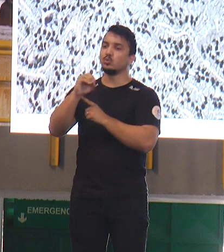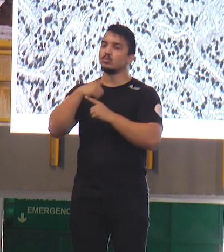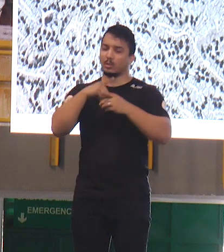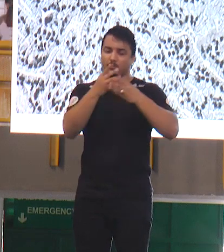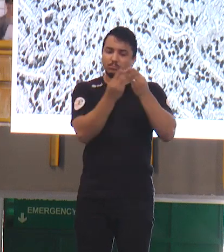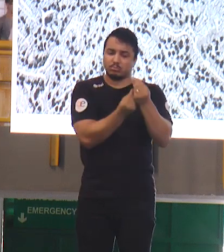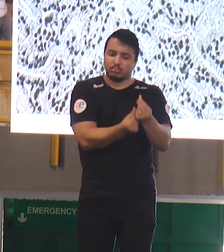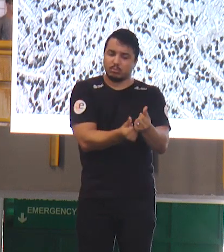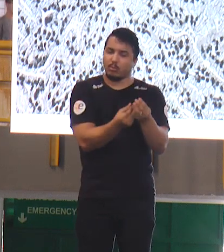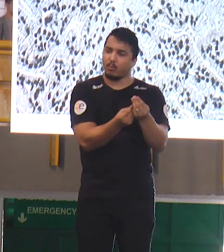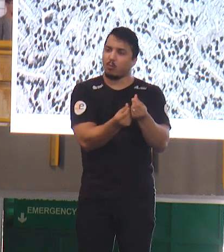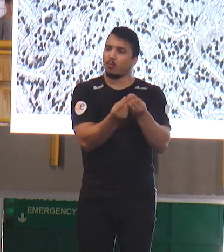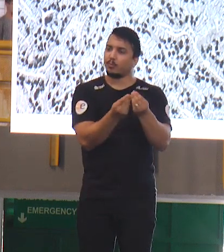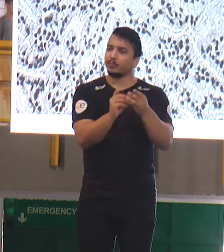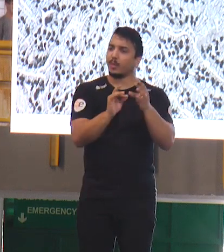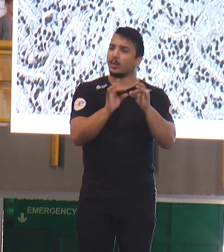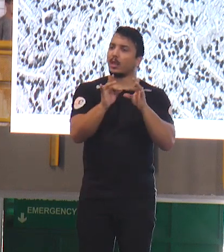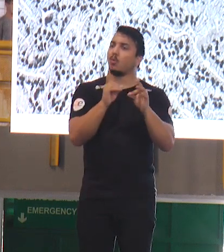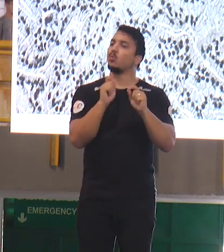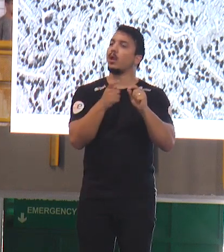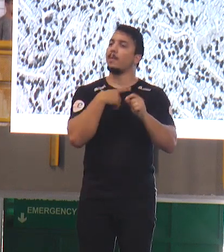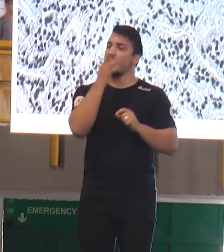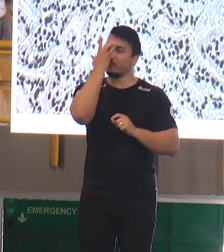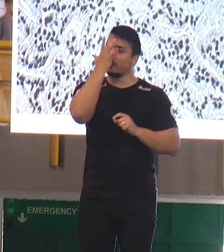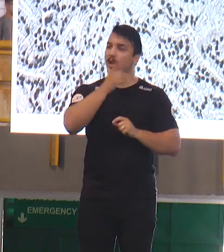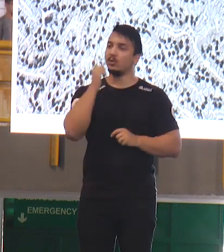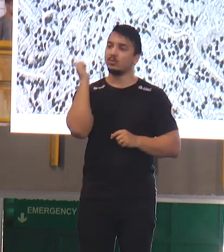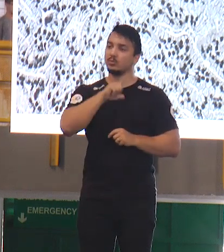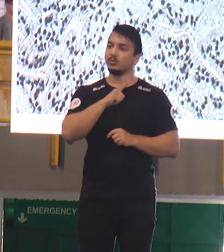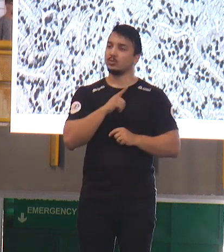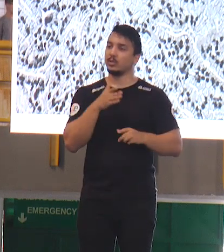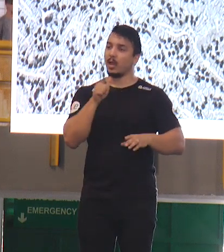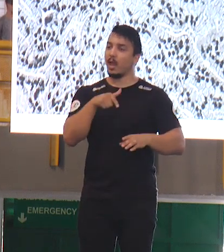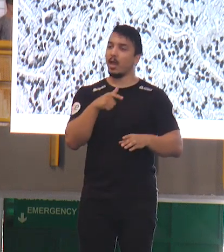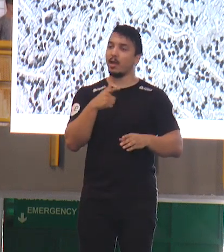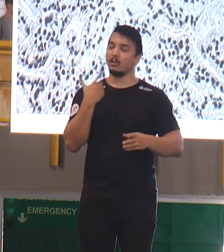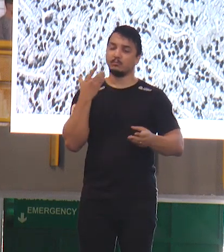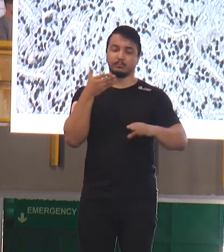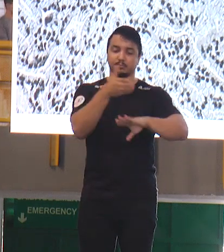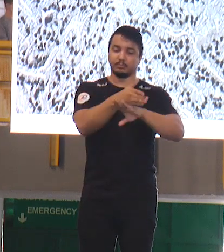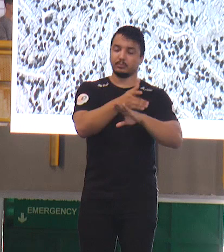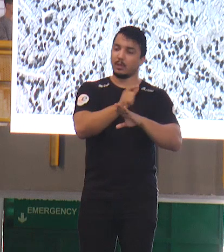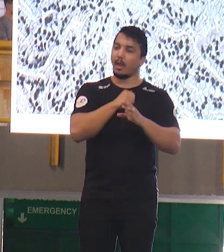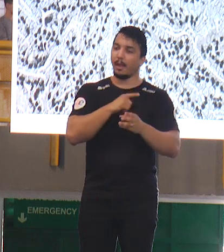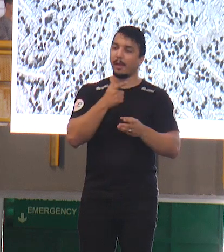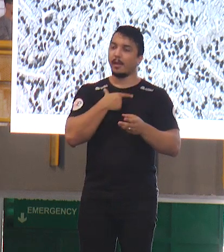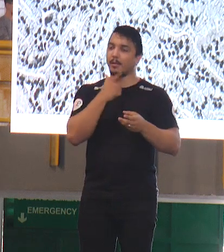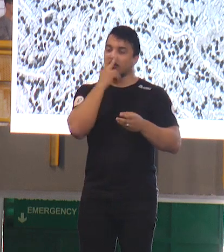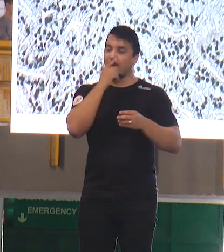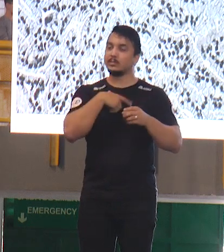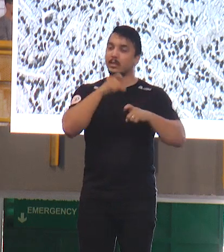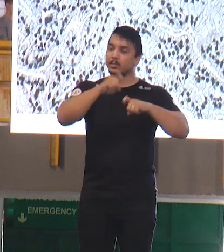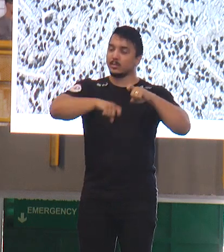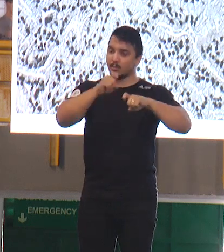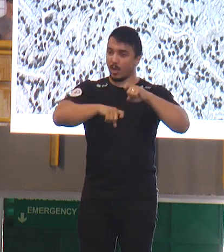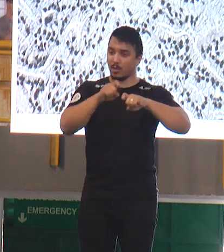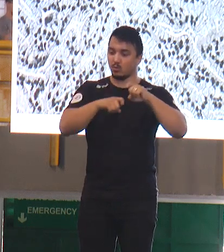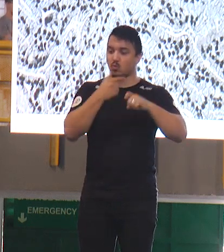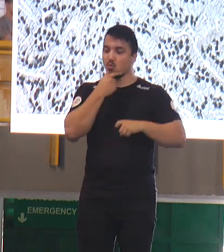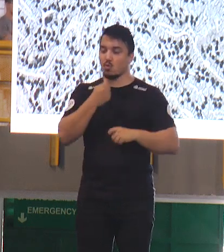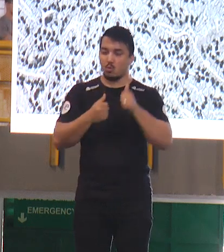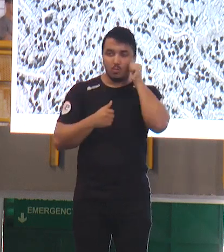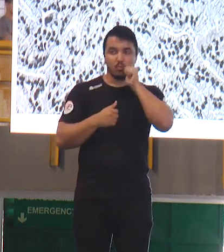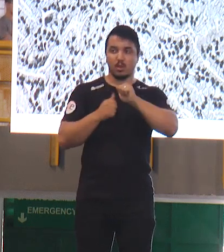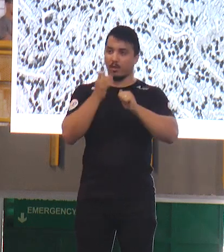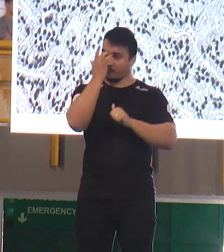líquido vai ter o objetivo de facilitar, né, a cópula, né, ou seja, a relação sexual que